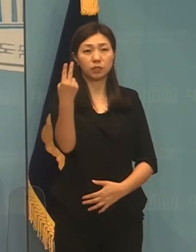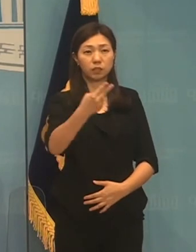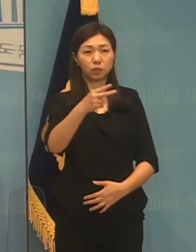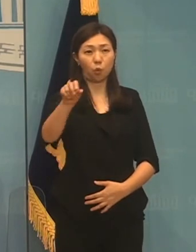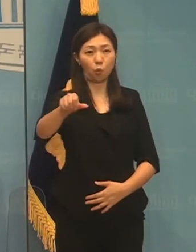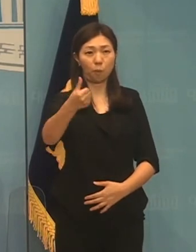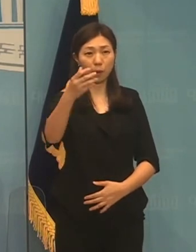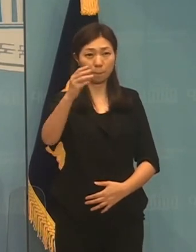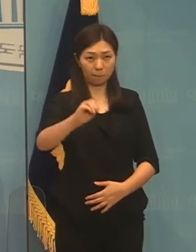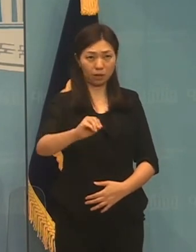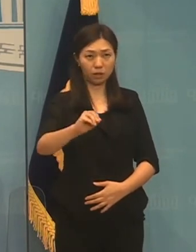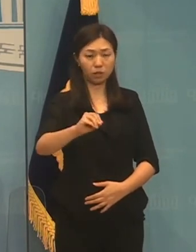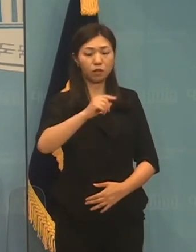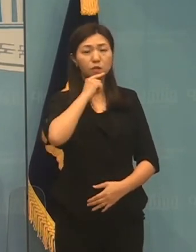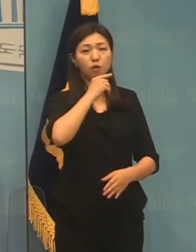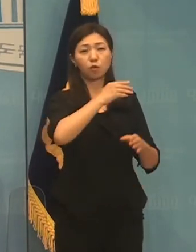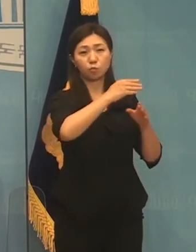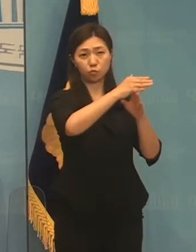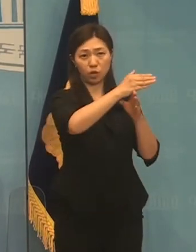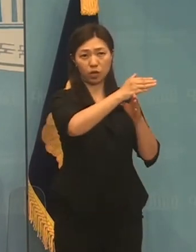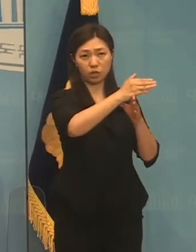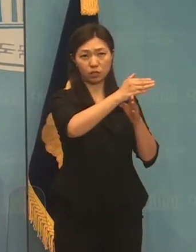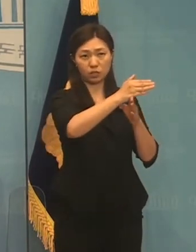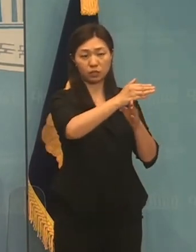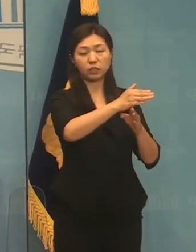2,500만 북한 주민과